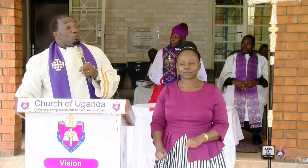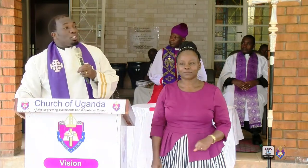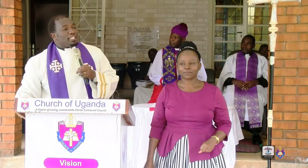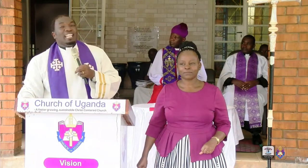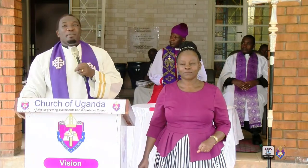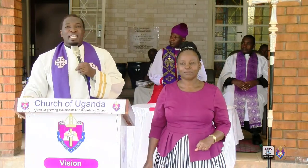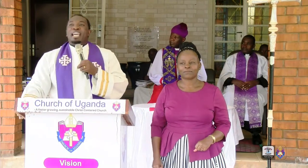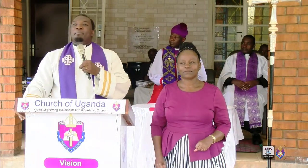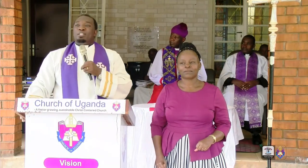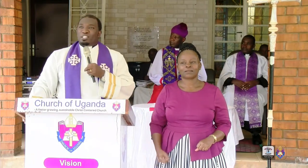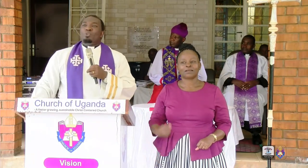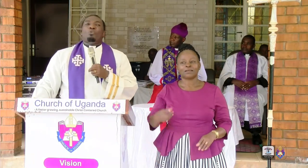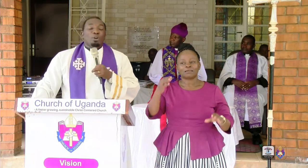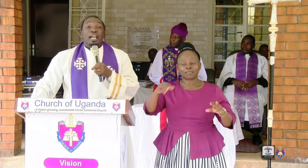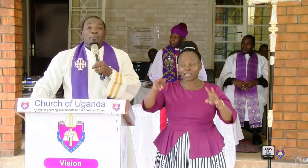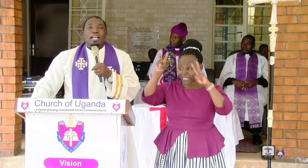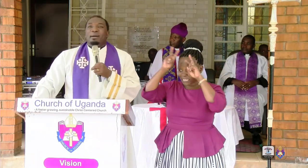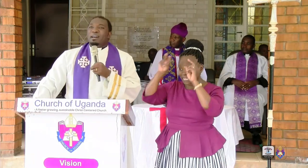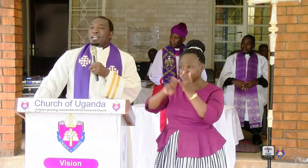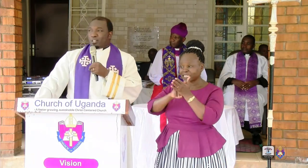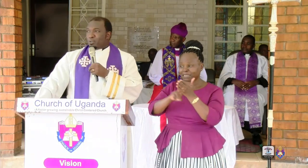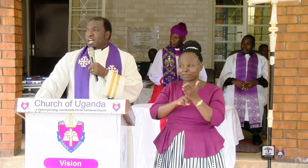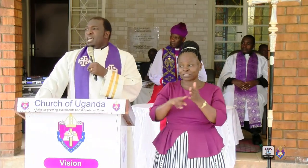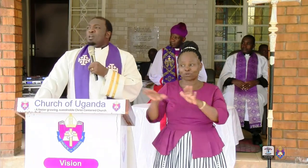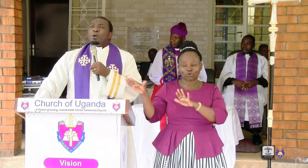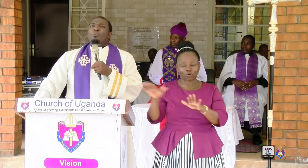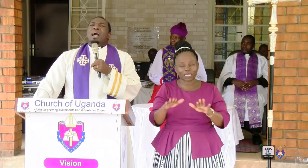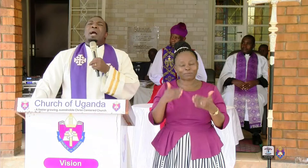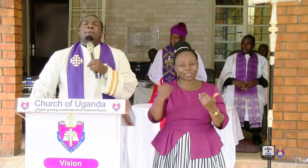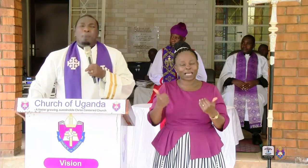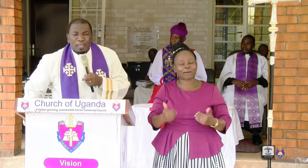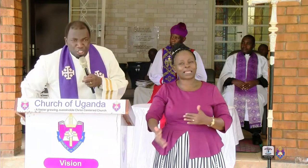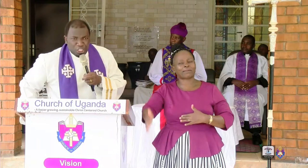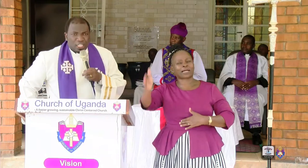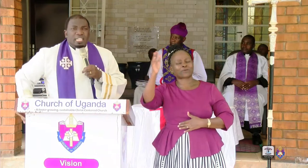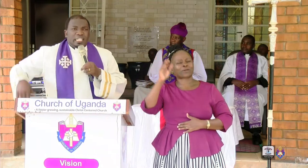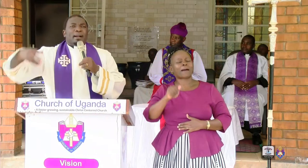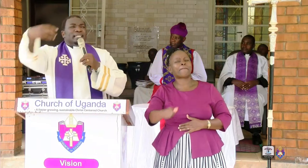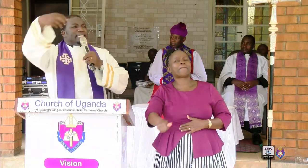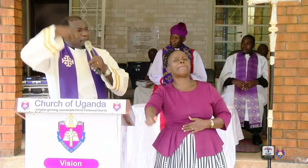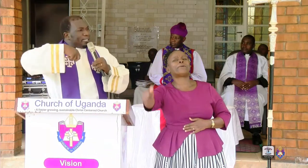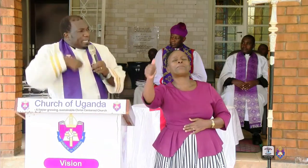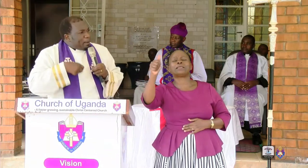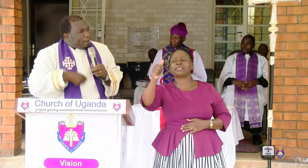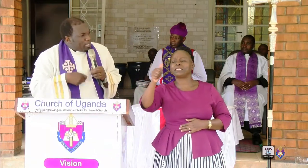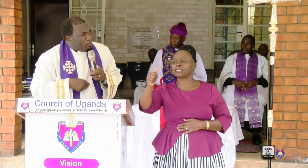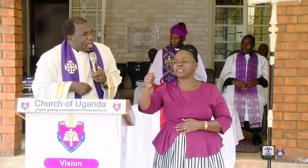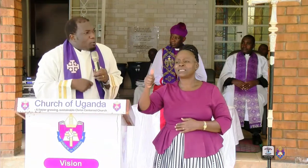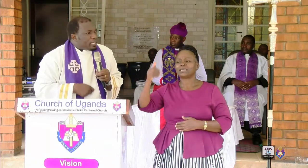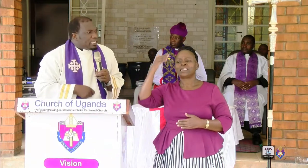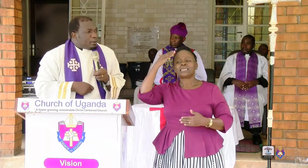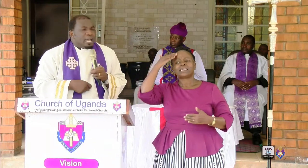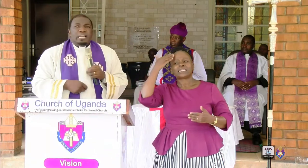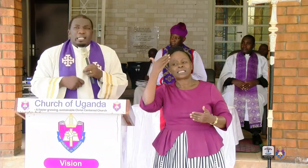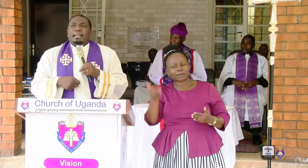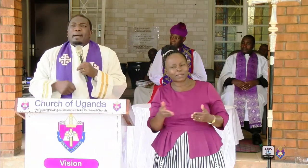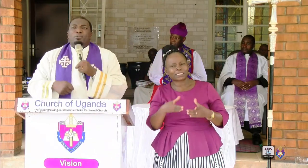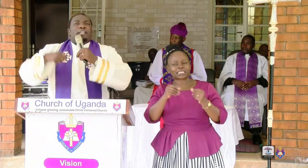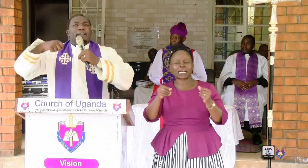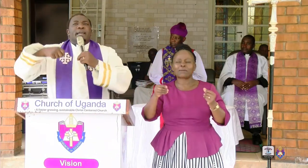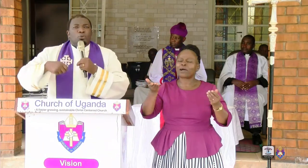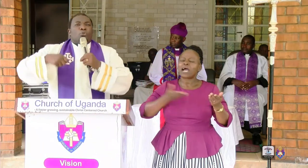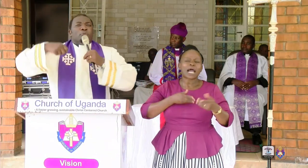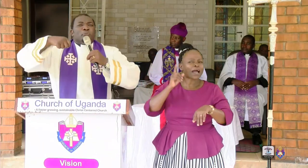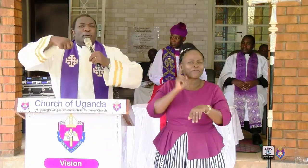Echimu kusitani biye yambisizo kubonya abonya abana ba Katonda. Kwe kubanga bobe nyini. Tebalina cheba manyimu vya uandikibwa. Tebalina